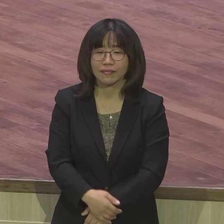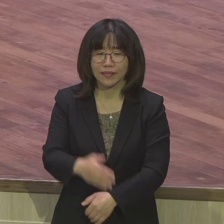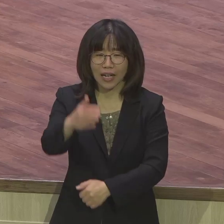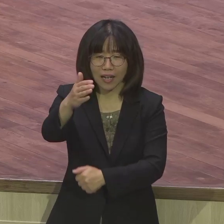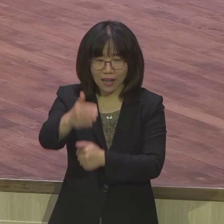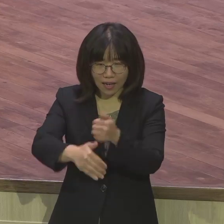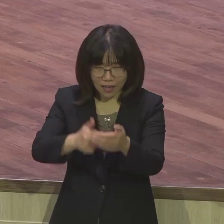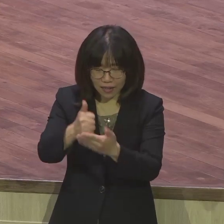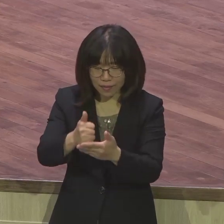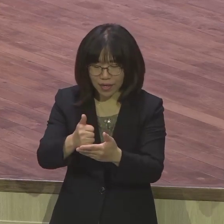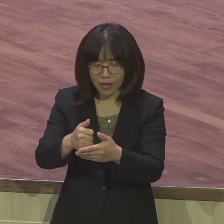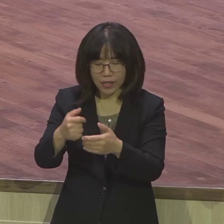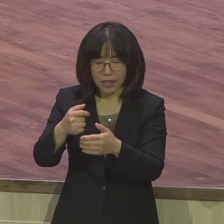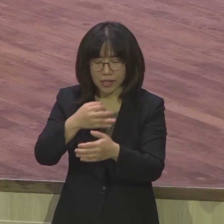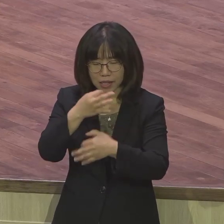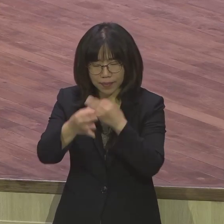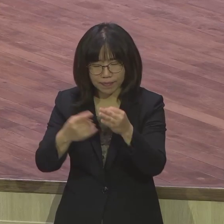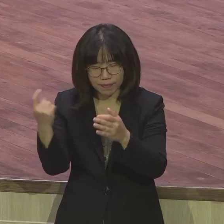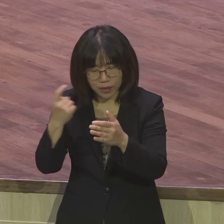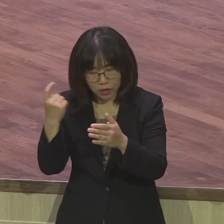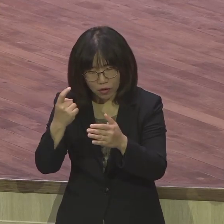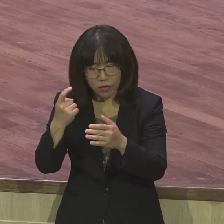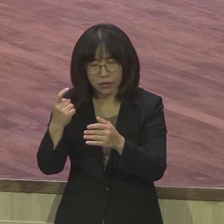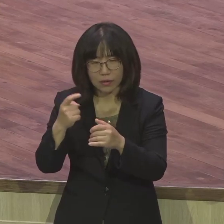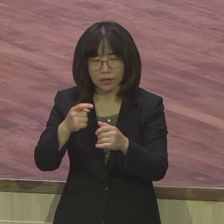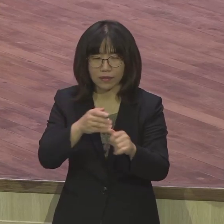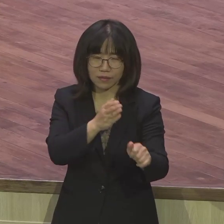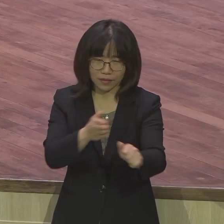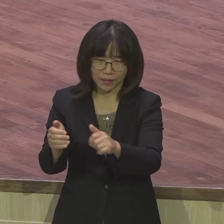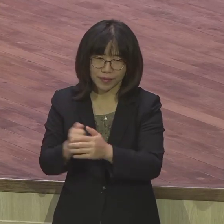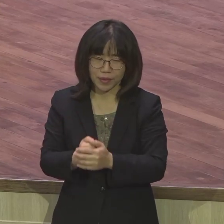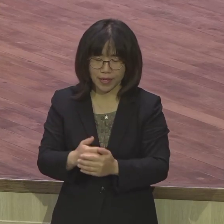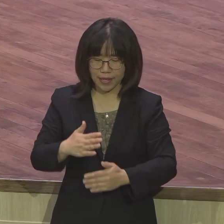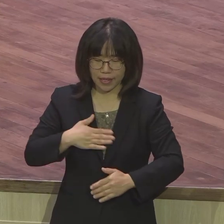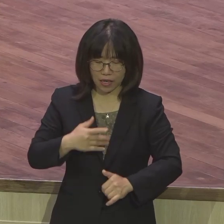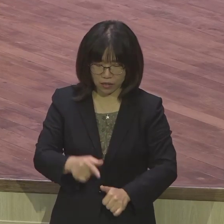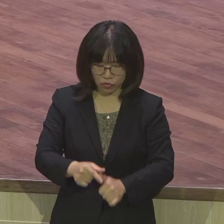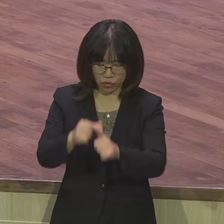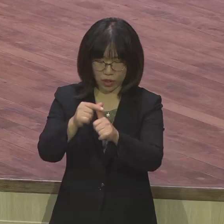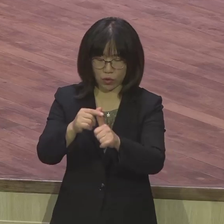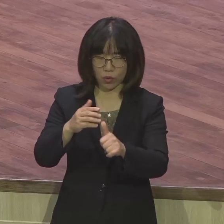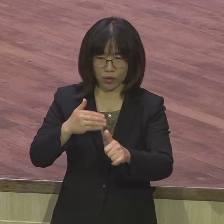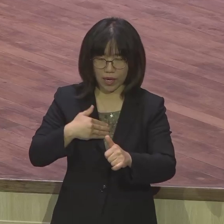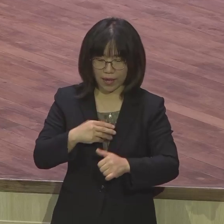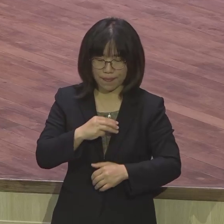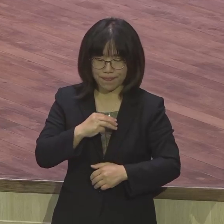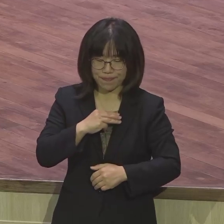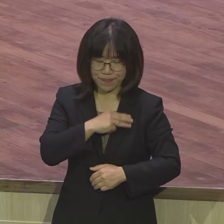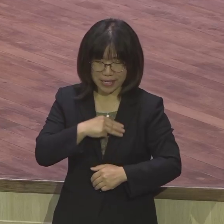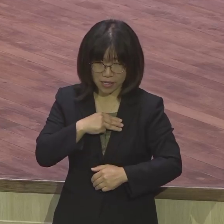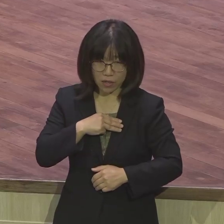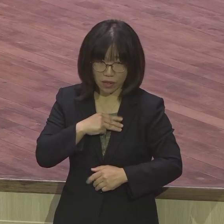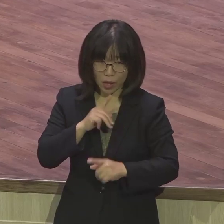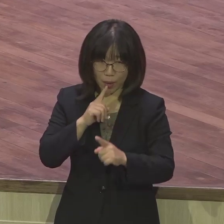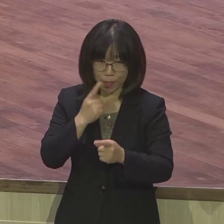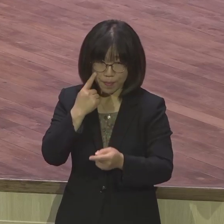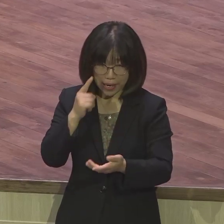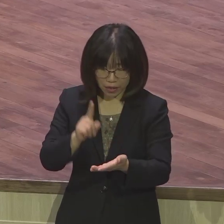하나님의 세면 음성을 들으셔야 됩니다. 집중의 시간, 나를 치유하고 나를 살리고 나의 미션을 발견하는 것. 하나님이 만드신